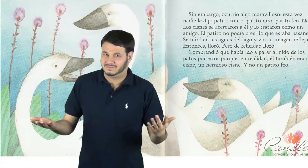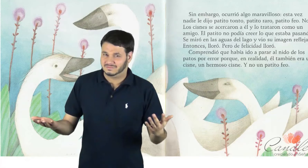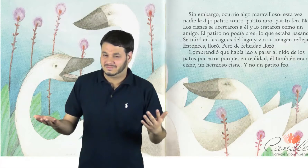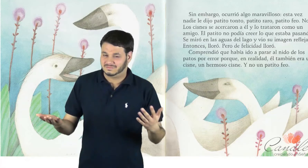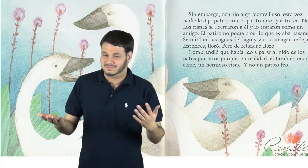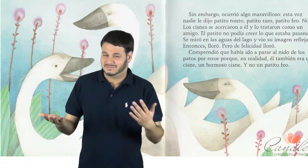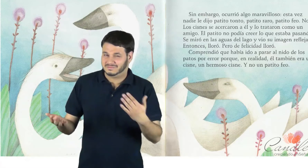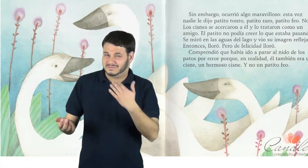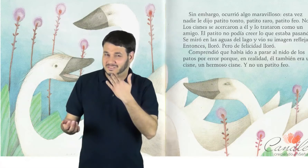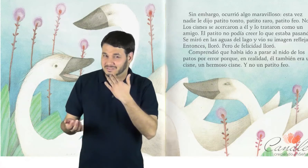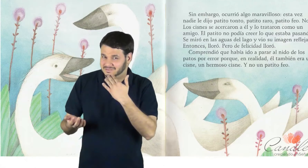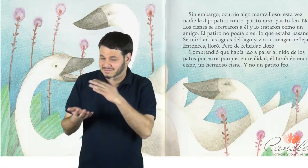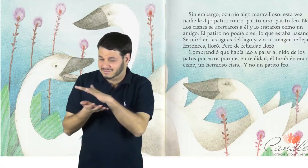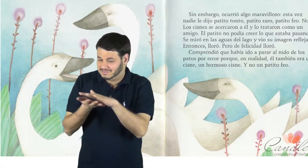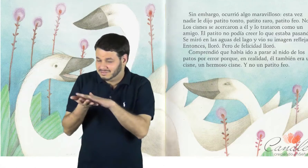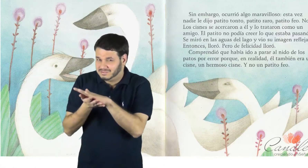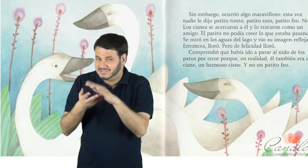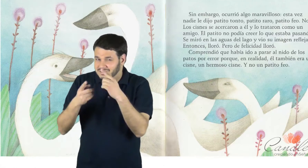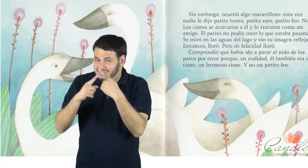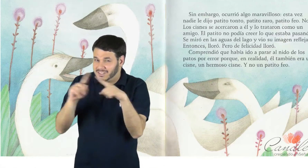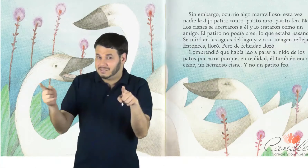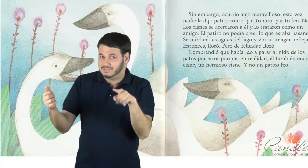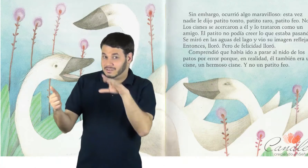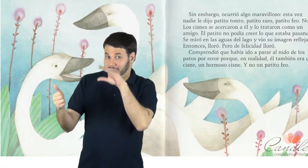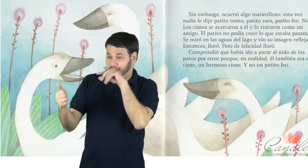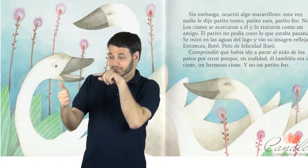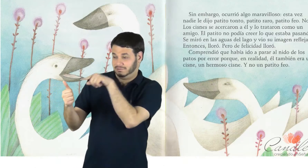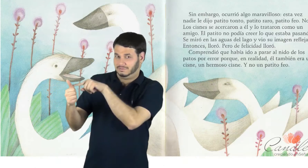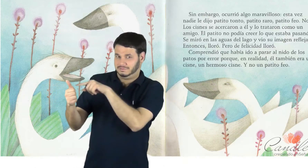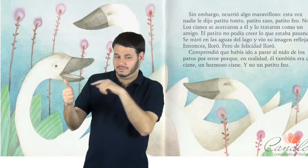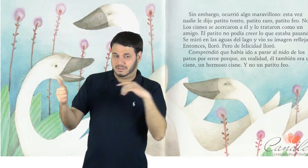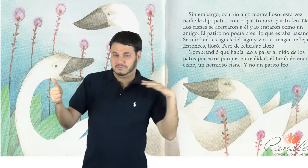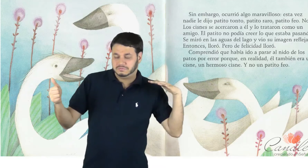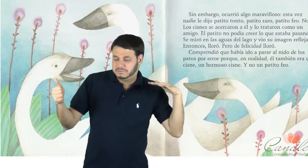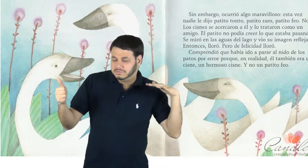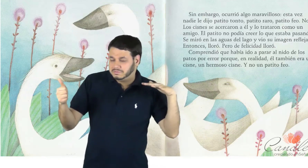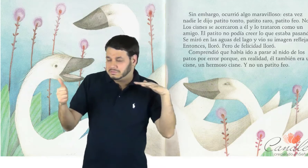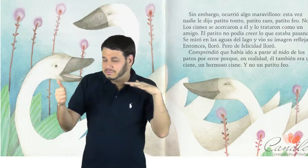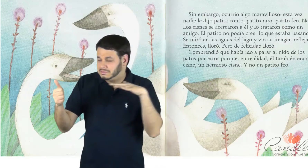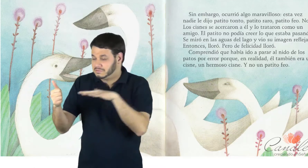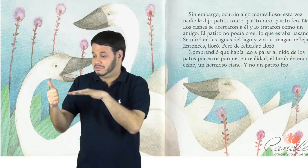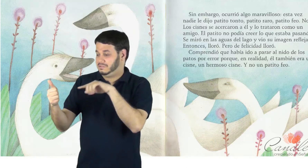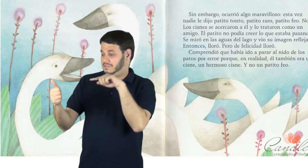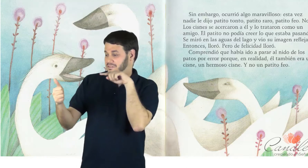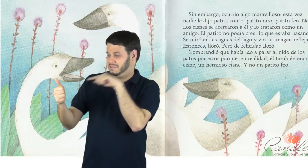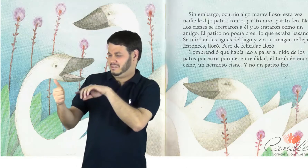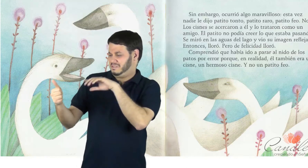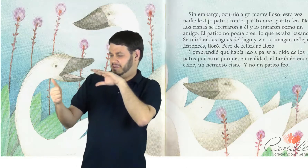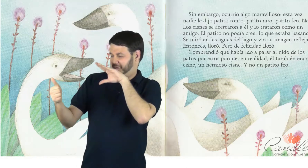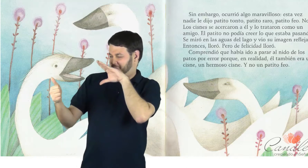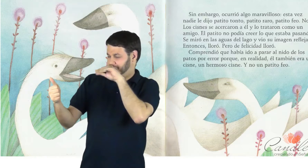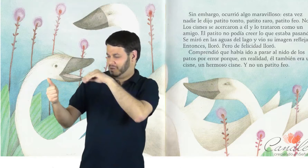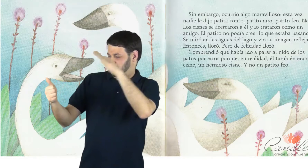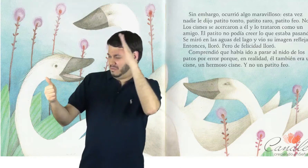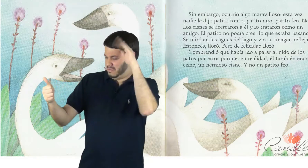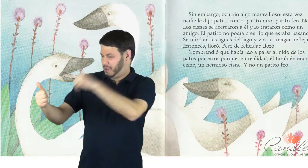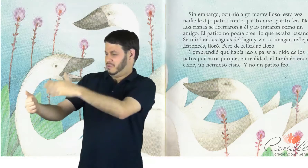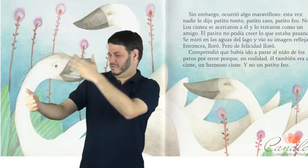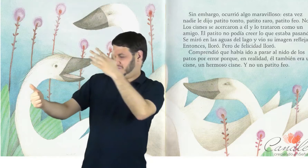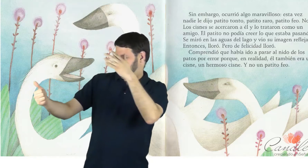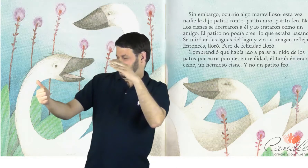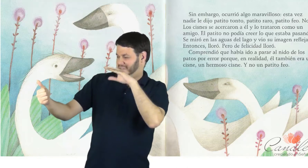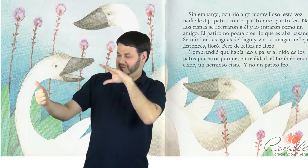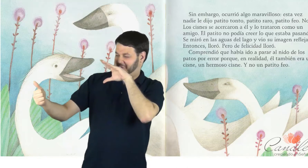sin embargo ocurrió algo maravilloso esta vez nadie le dijo patito tonto patito raro